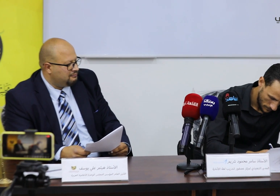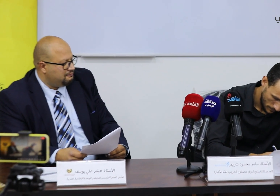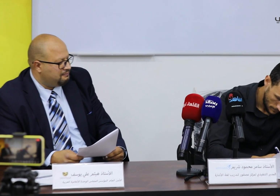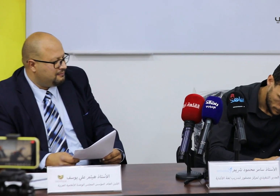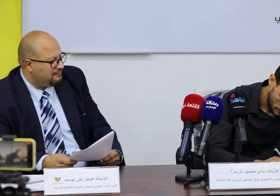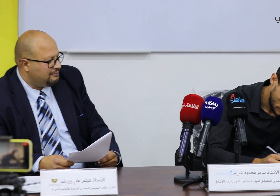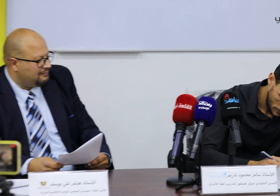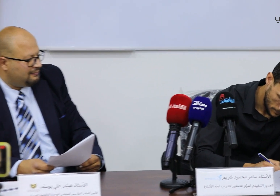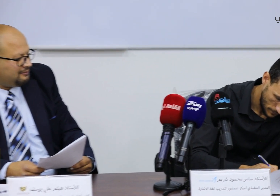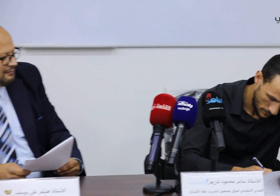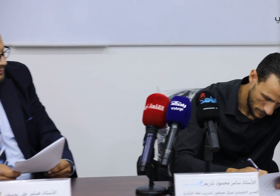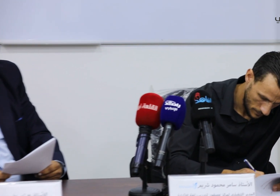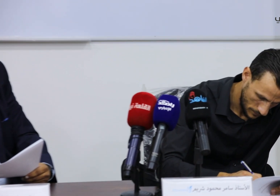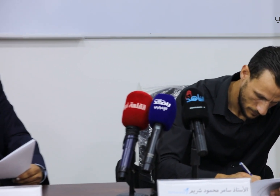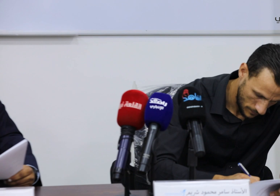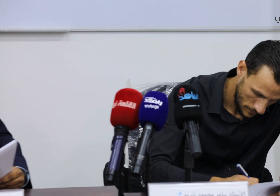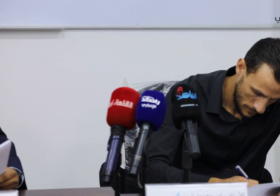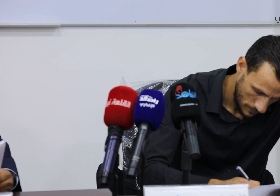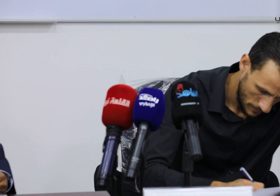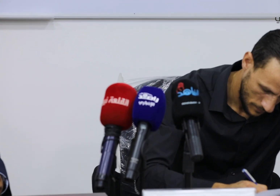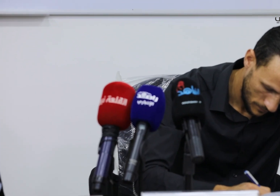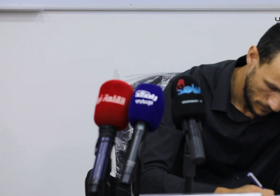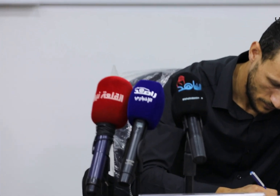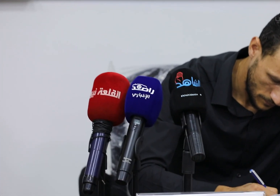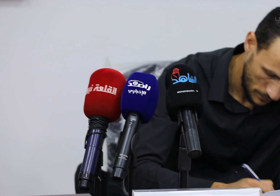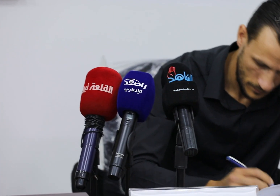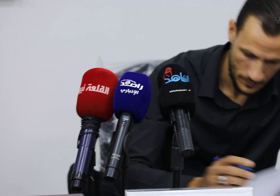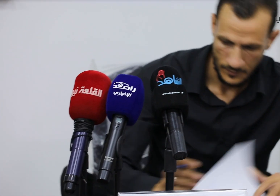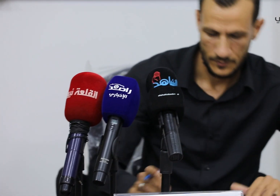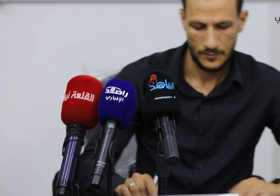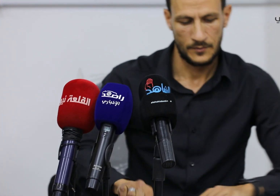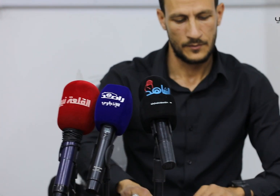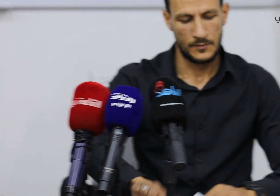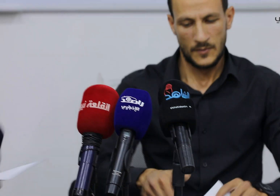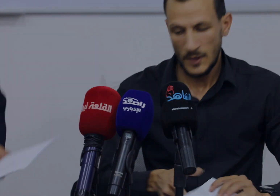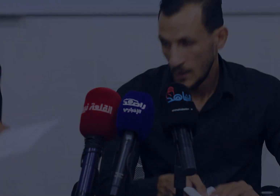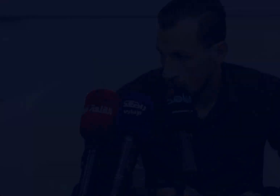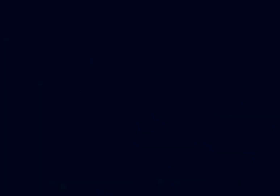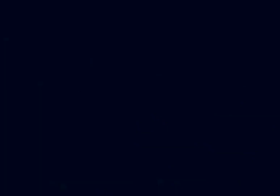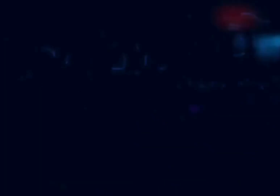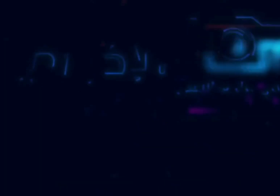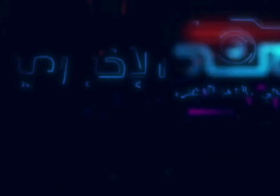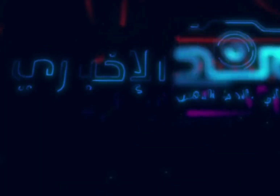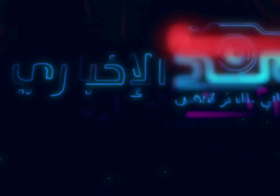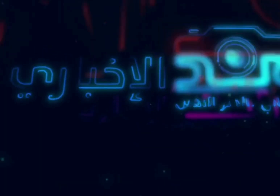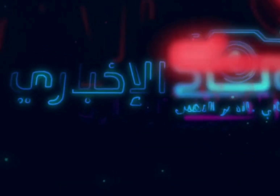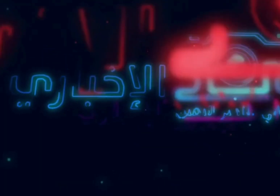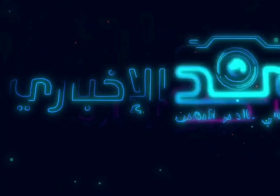الجامعة بتاعت اللغة عطا مدة 4 سنين في واحد يعني بس هم مش هتلاقيهم بس